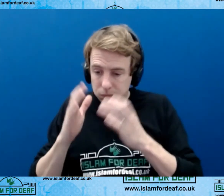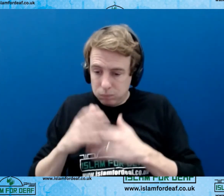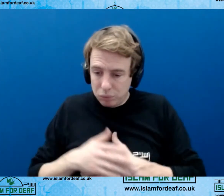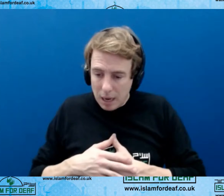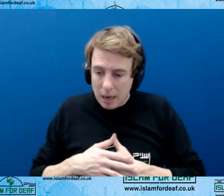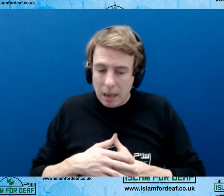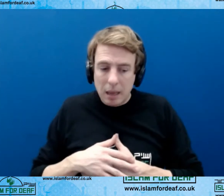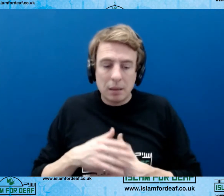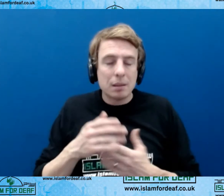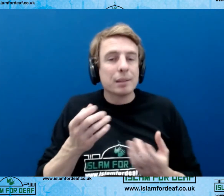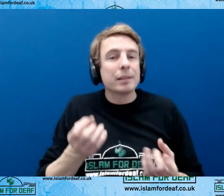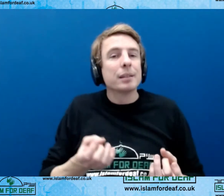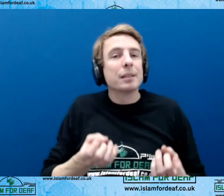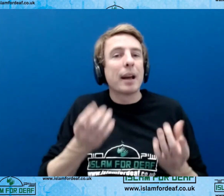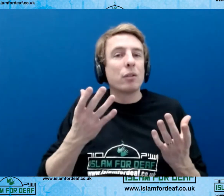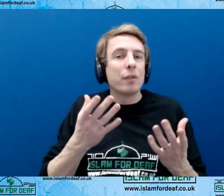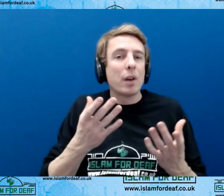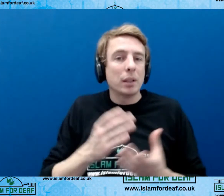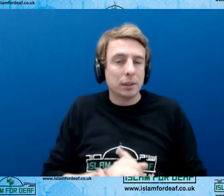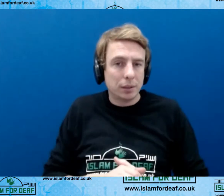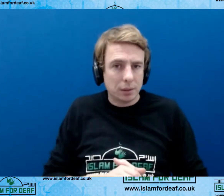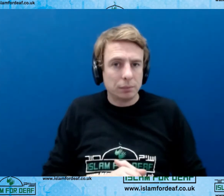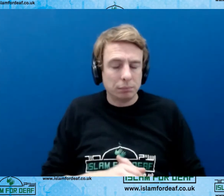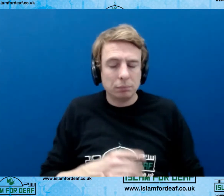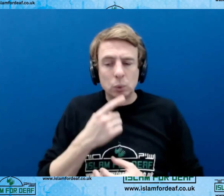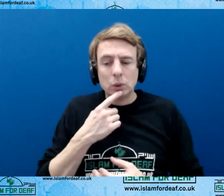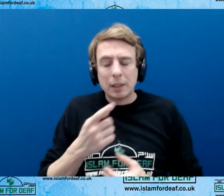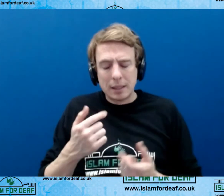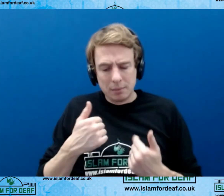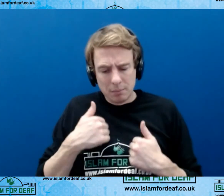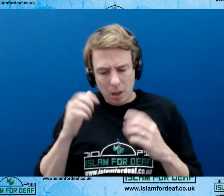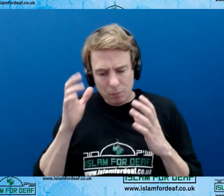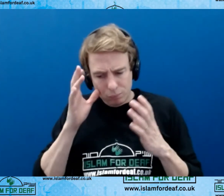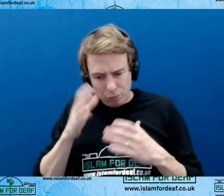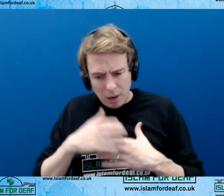ومحياي ومماتي and my living and my dying